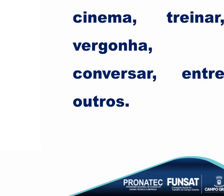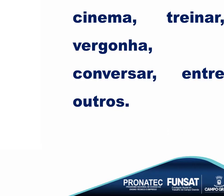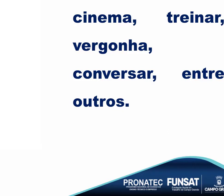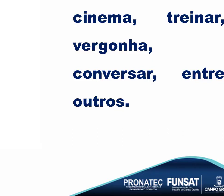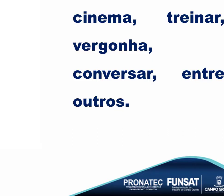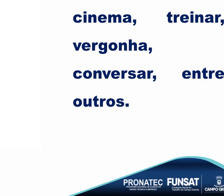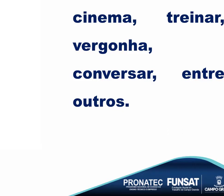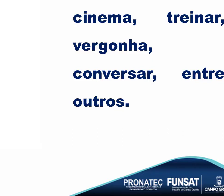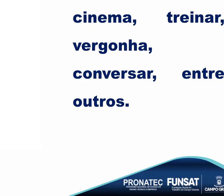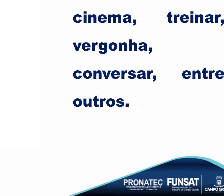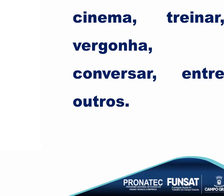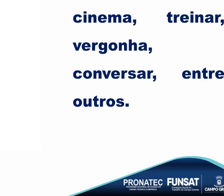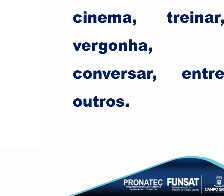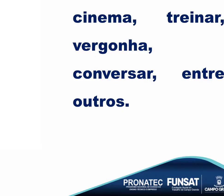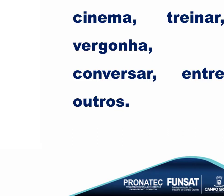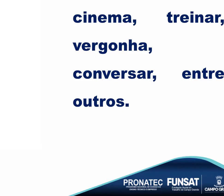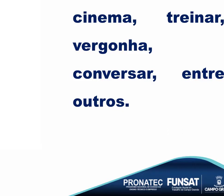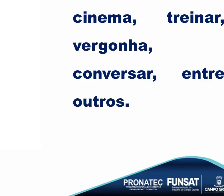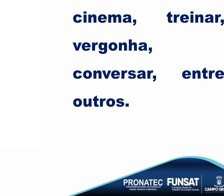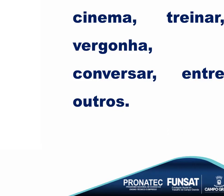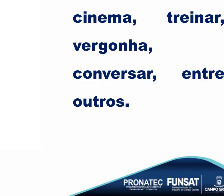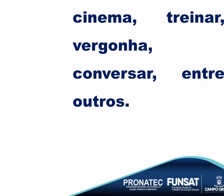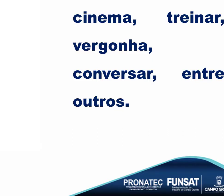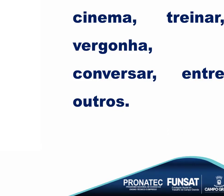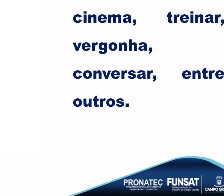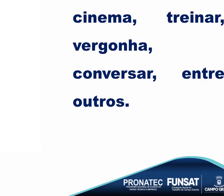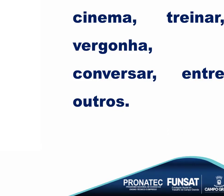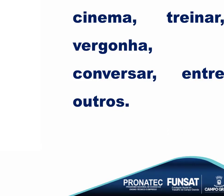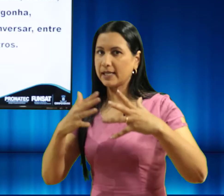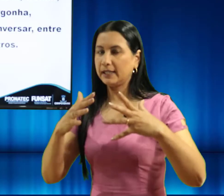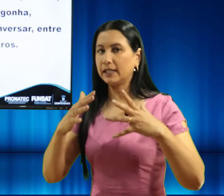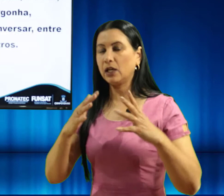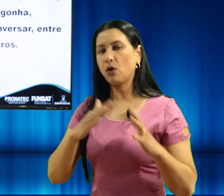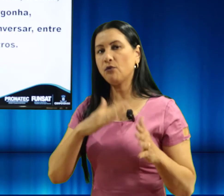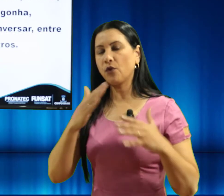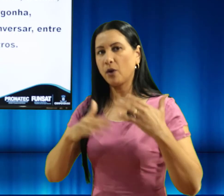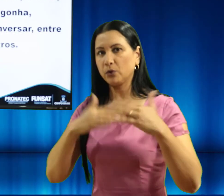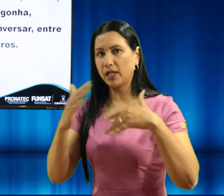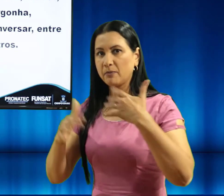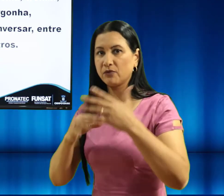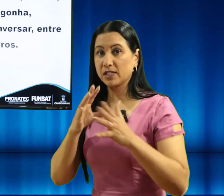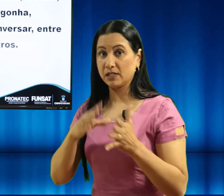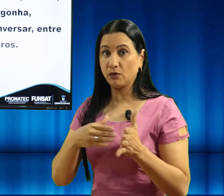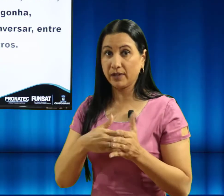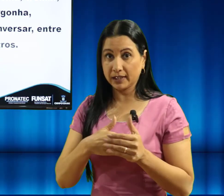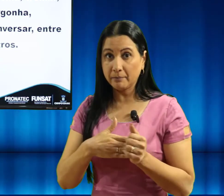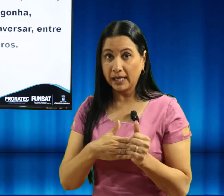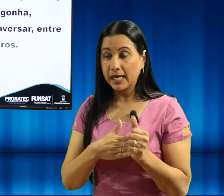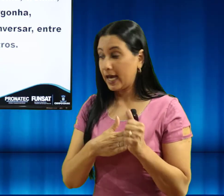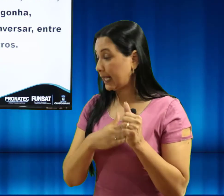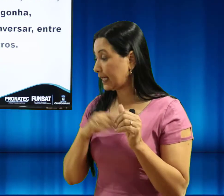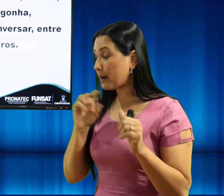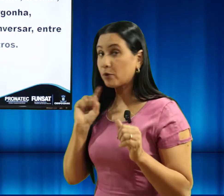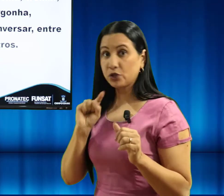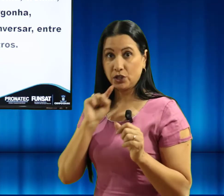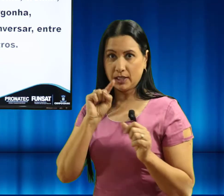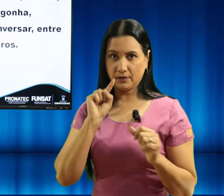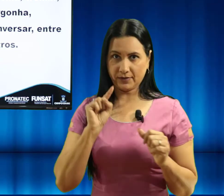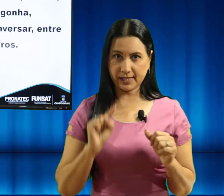Conversar, temos ali, e tem outros sinais ainda que, conforme o tempo, vocês vão ver também. Na apostila de